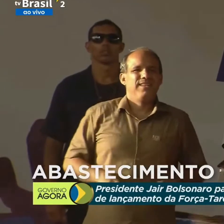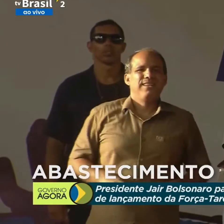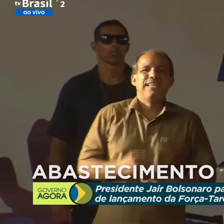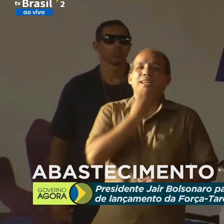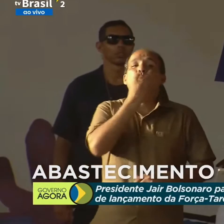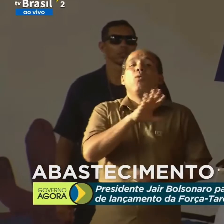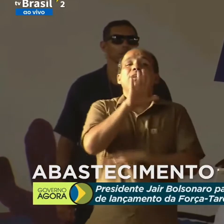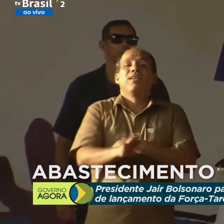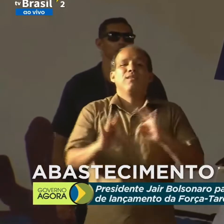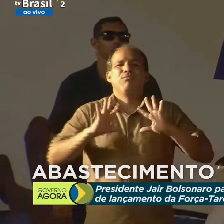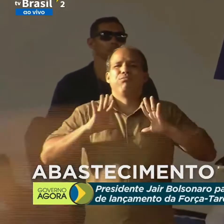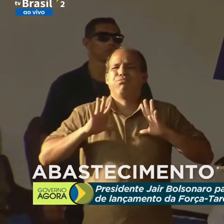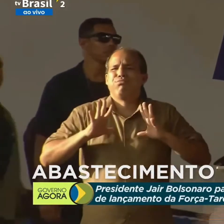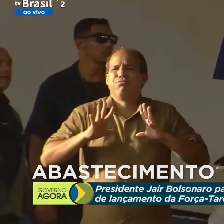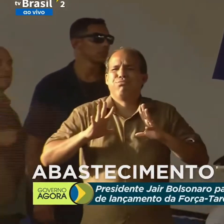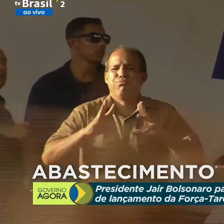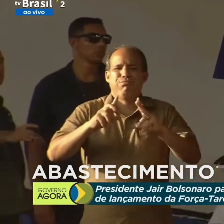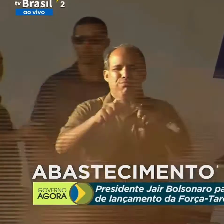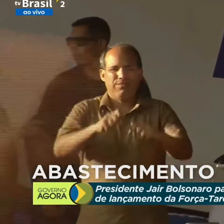boa tarde a todos.